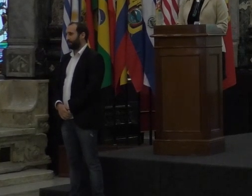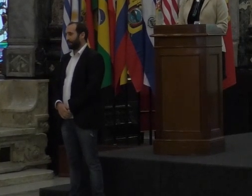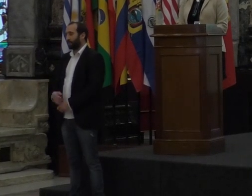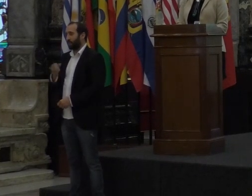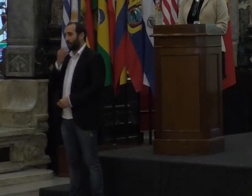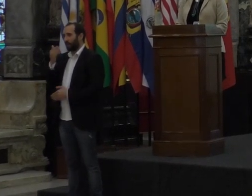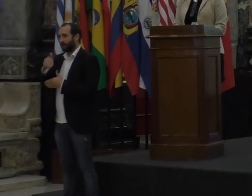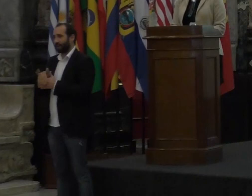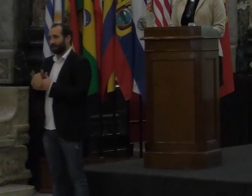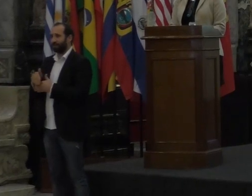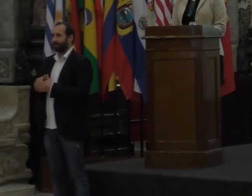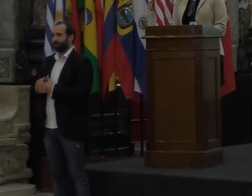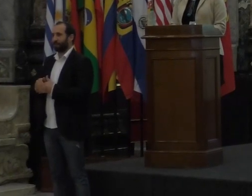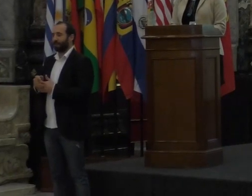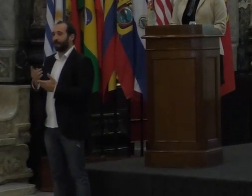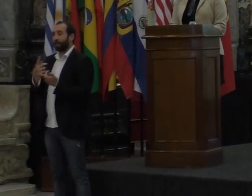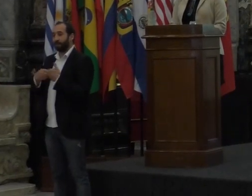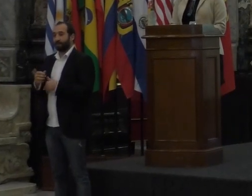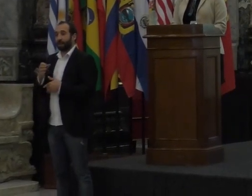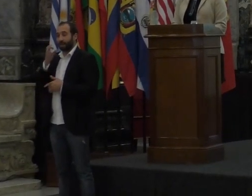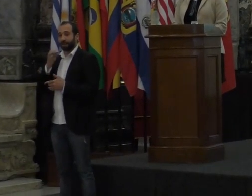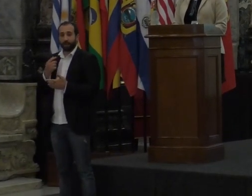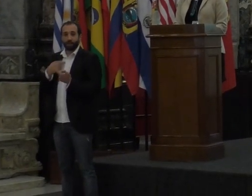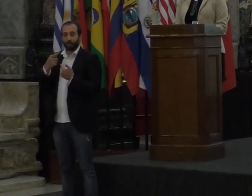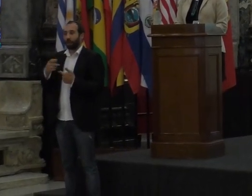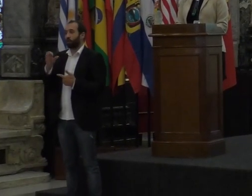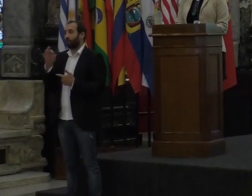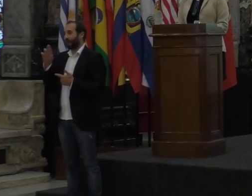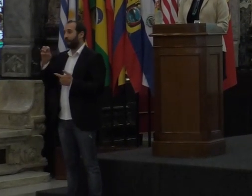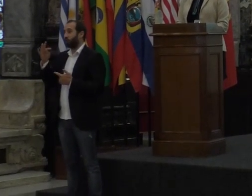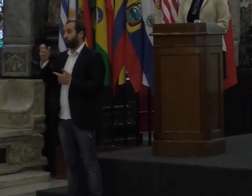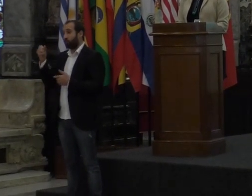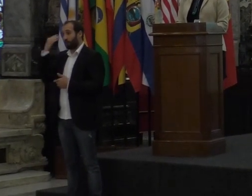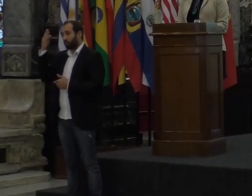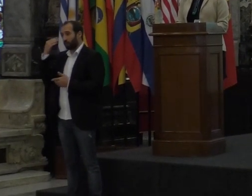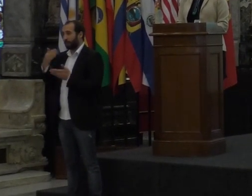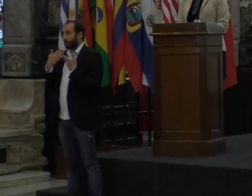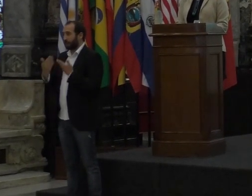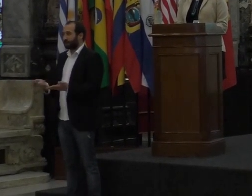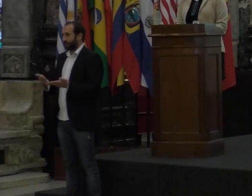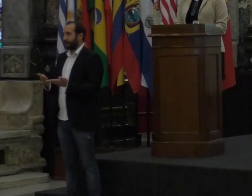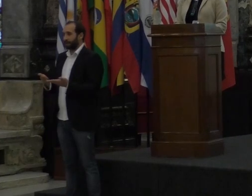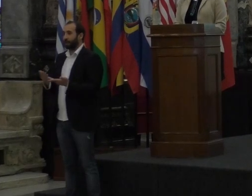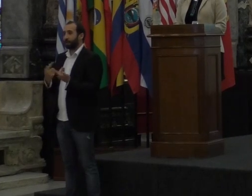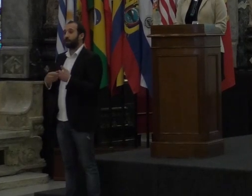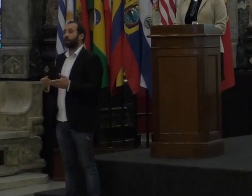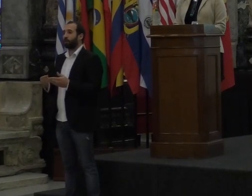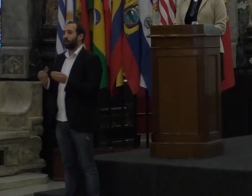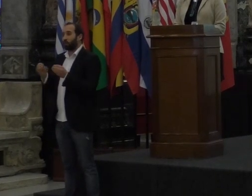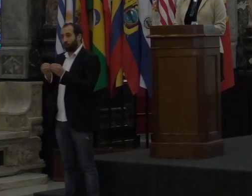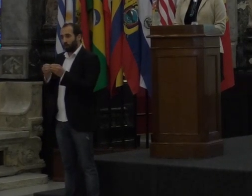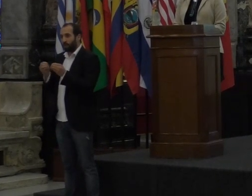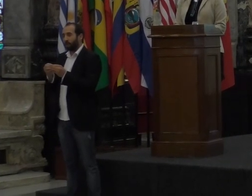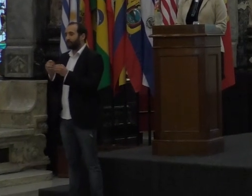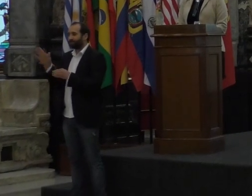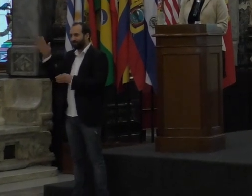Buenas tardes, señor rector, autoridades presentes, colegas universitarios de los distintos países